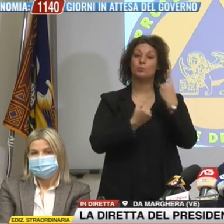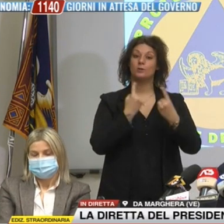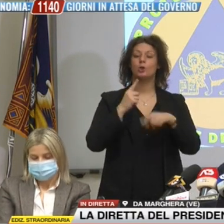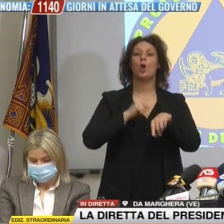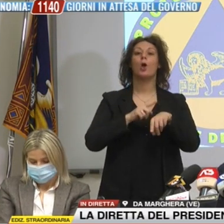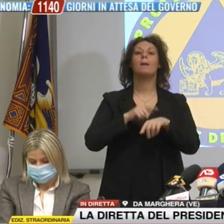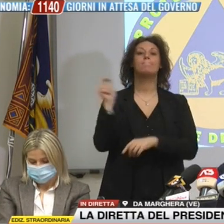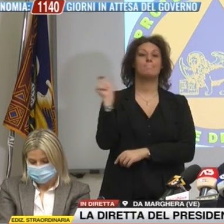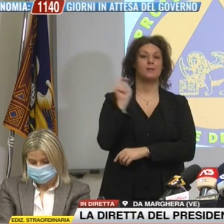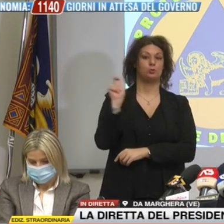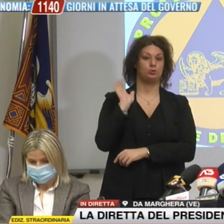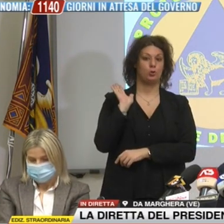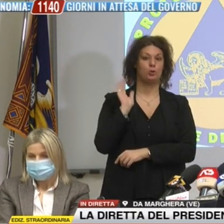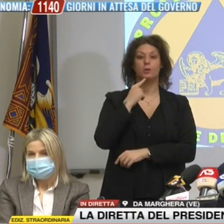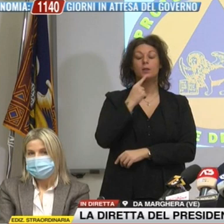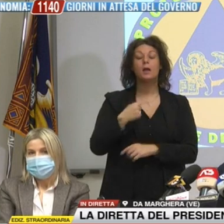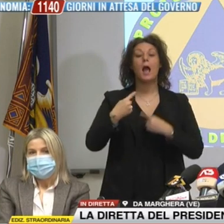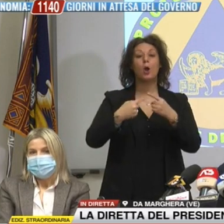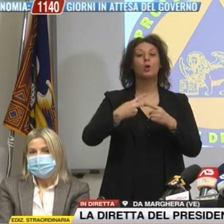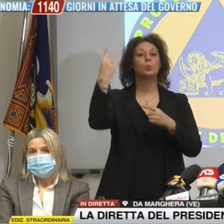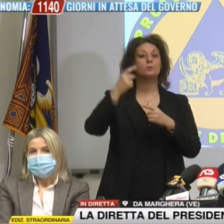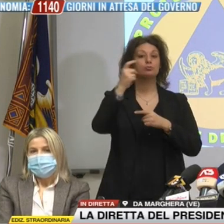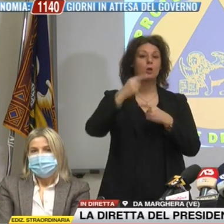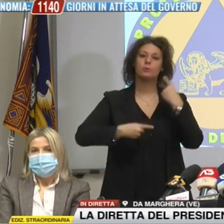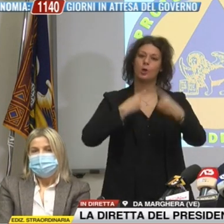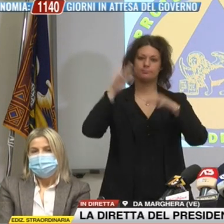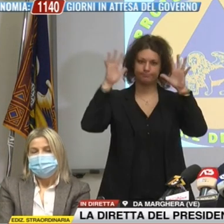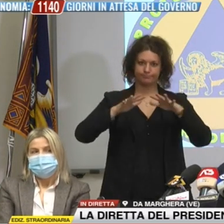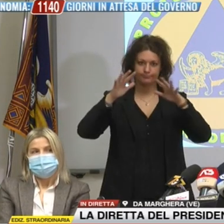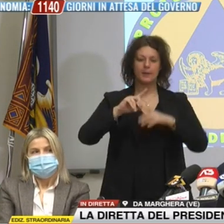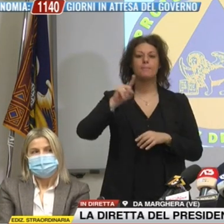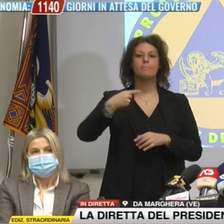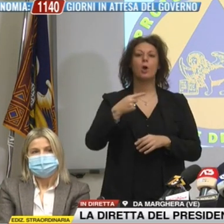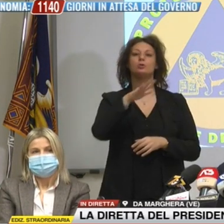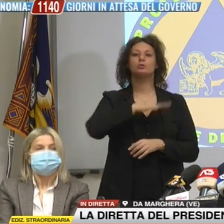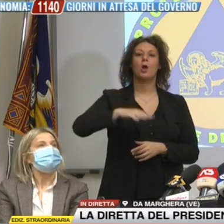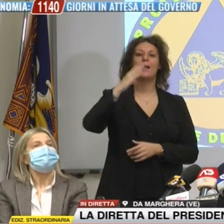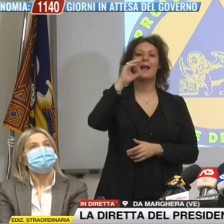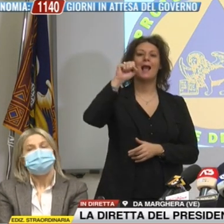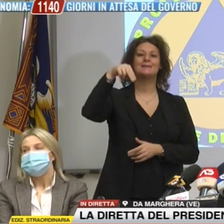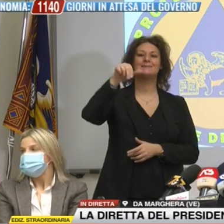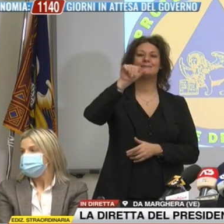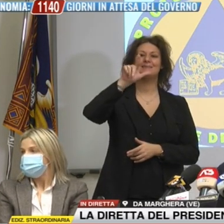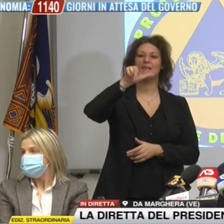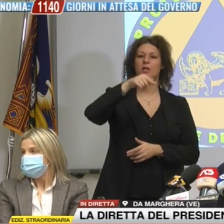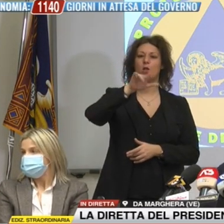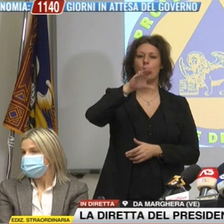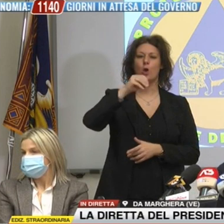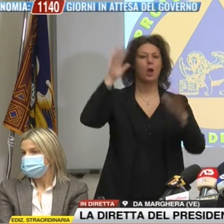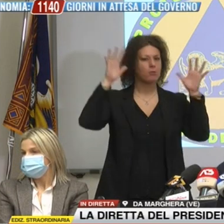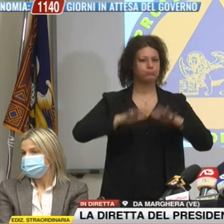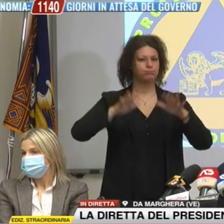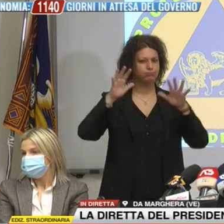ancora per 36 ore. Poi c'è stato il secondo posto su Piazza del Consiglio, 240 mm, poi